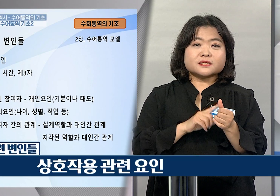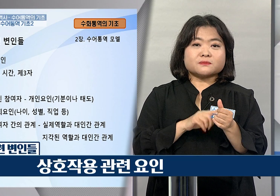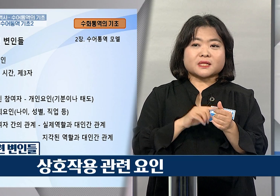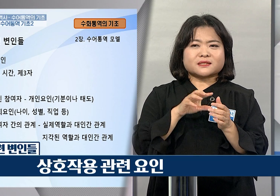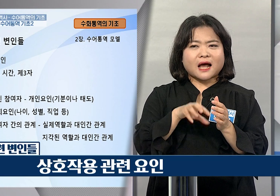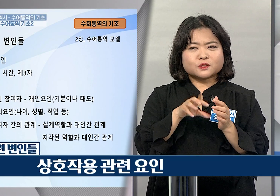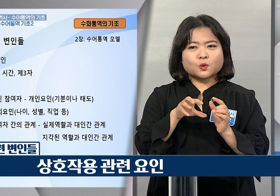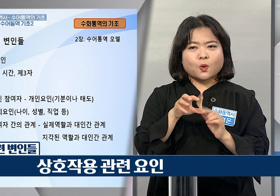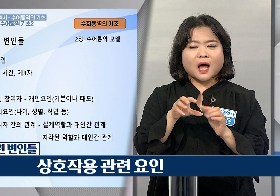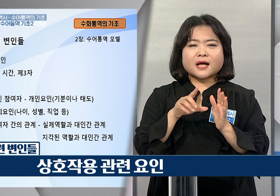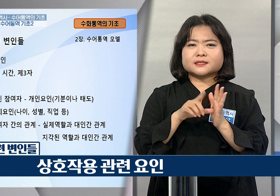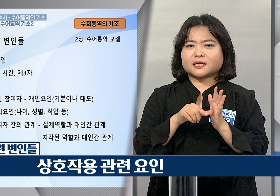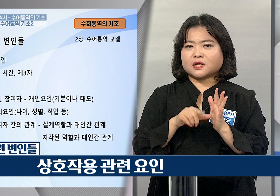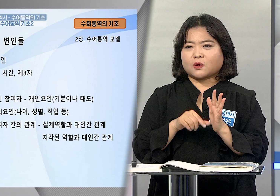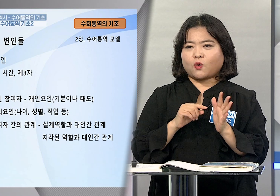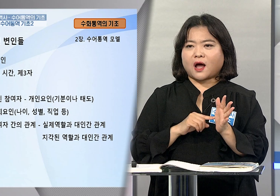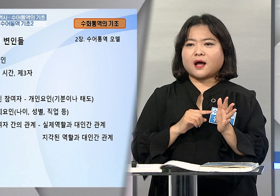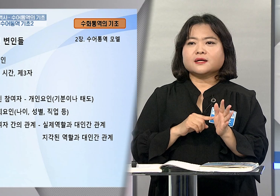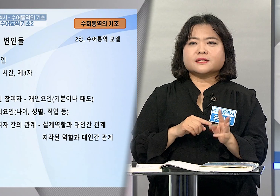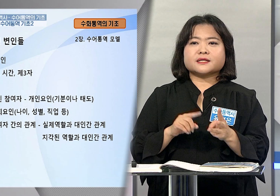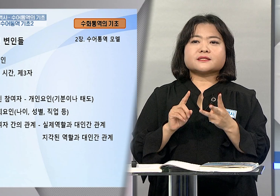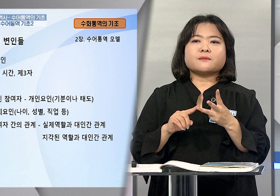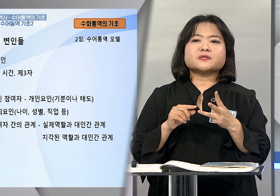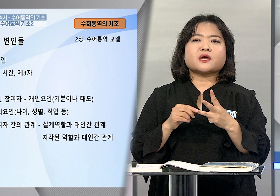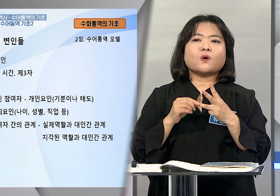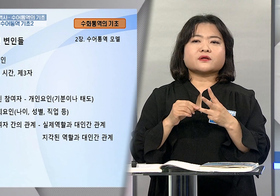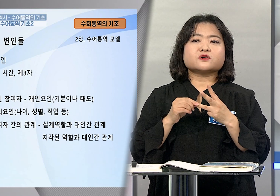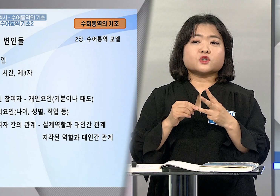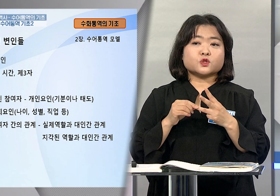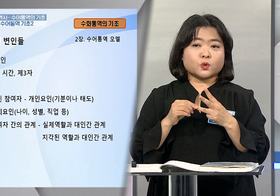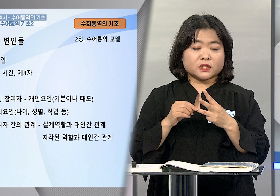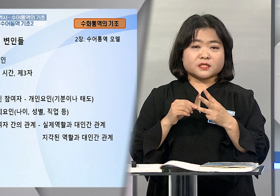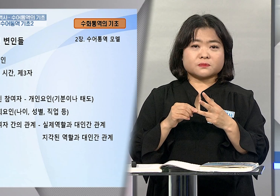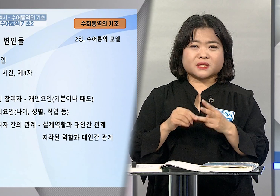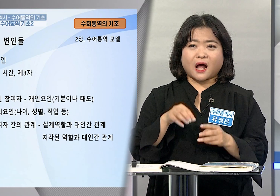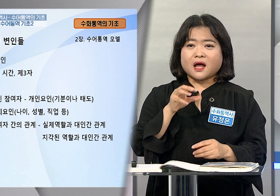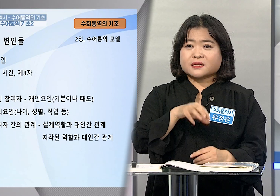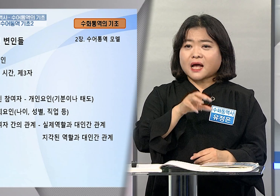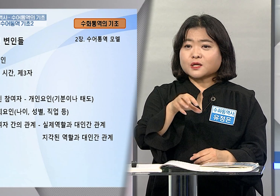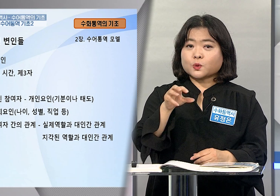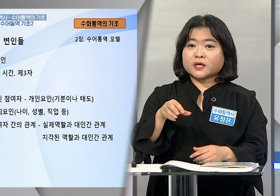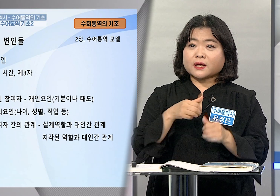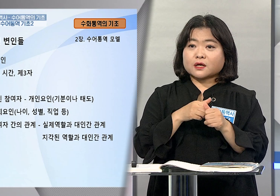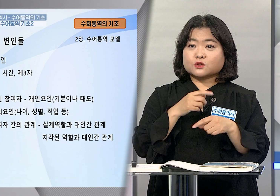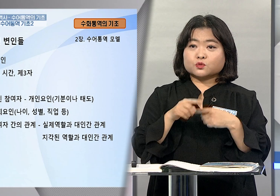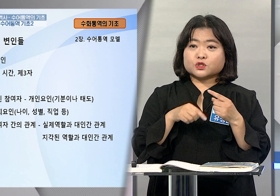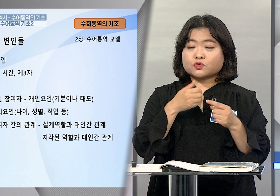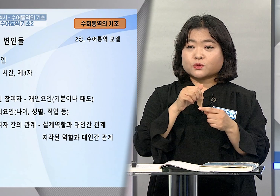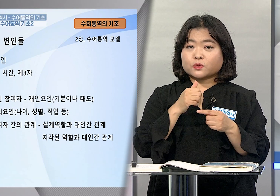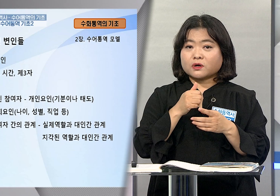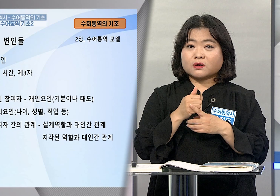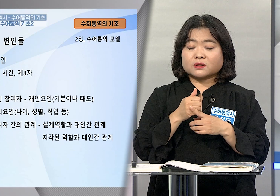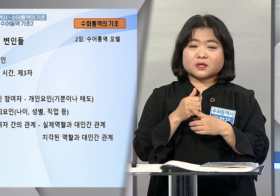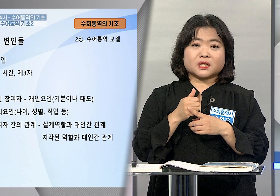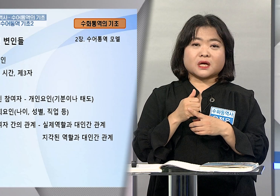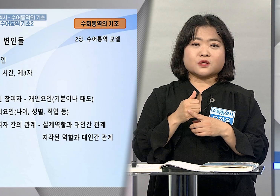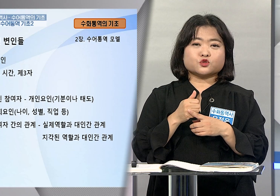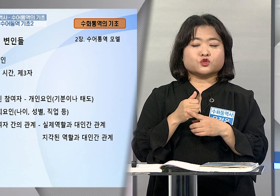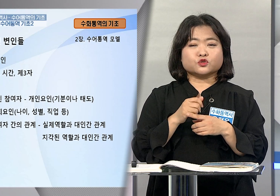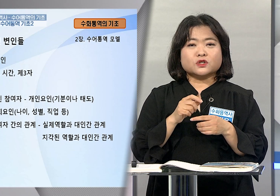있습니다. 장소와 시간과 제3자의 환경적인 요인이 있습니다. 장소에 따라서 우리 수화통역이 아주